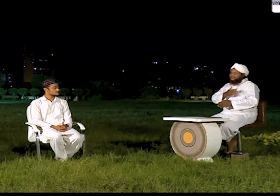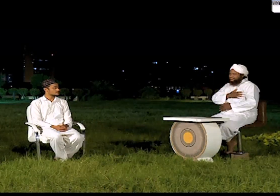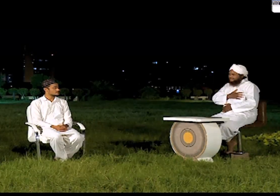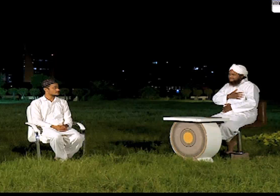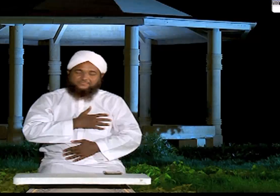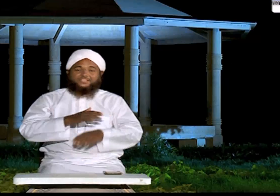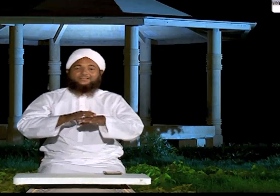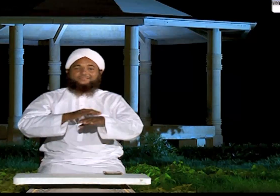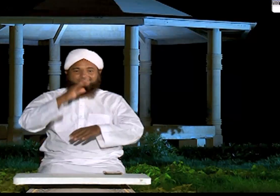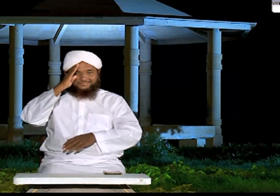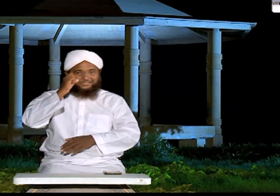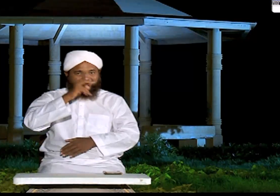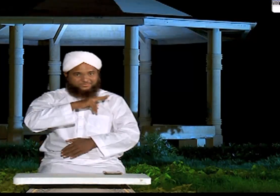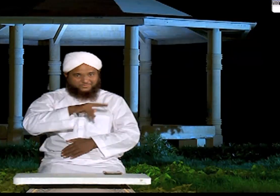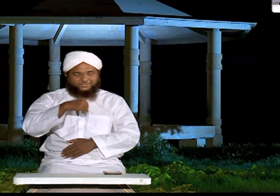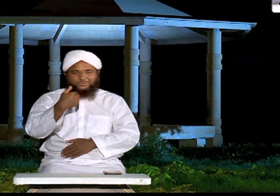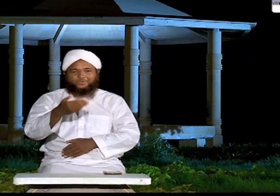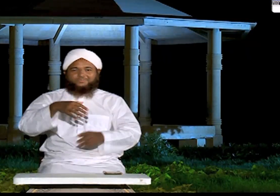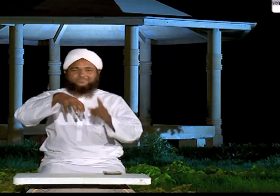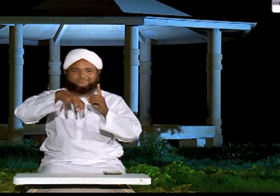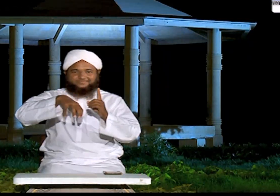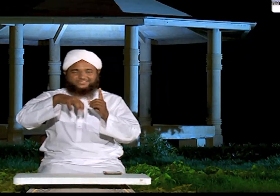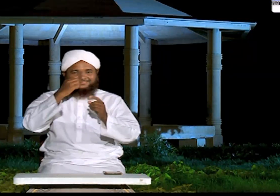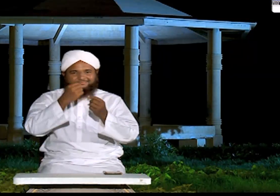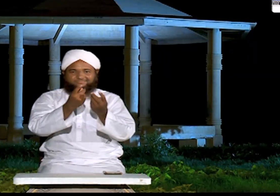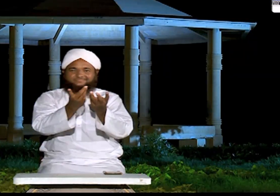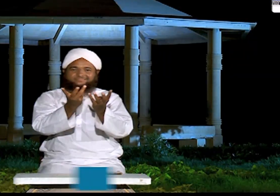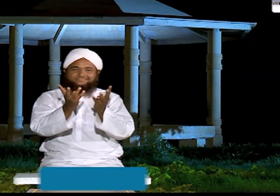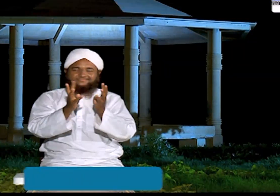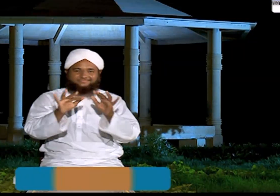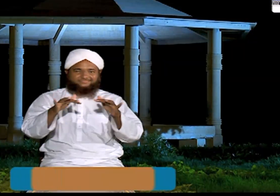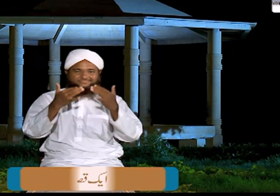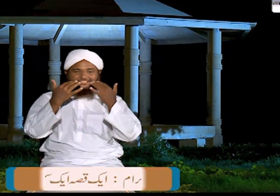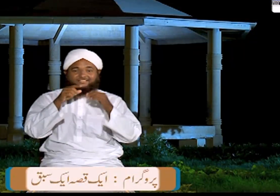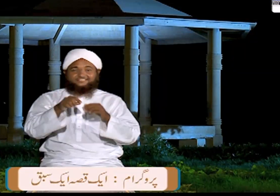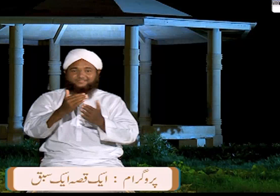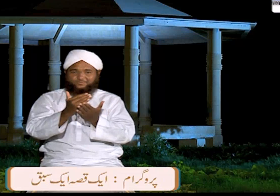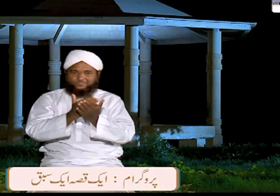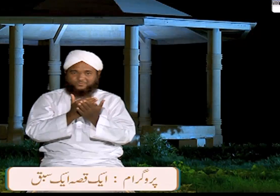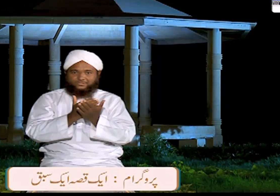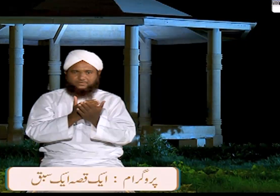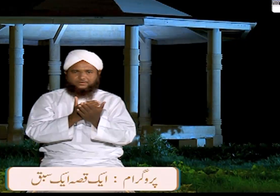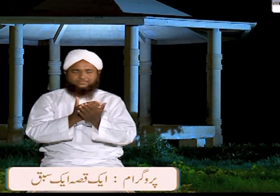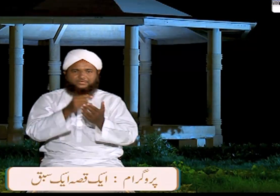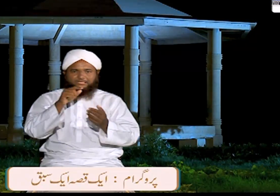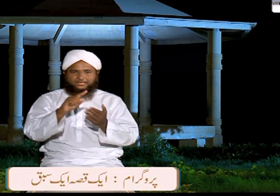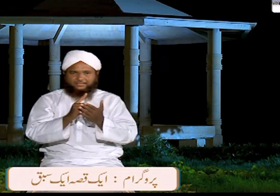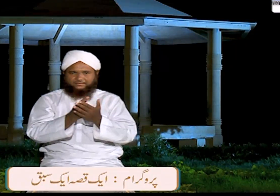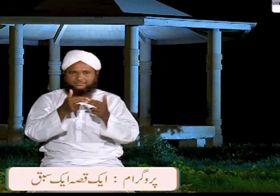اللہ بیارے اسلامی بھائیوں اور مدنی چینل کے ناظرین پروگرام ہے ایک قصہ ایک سبق آج ہم آپ کے